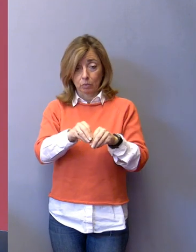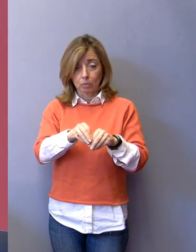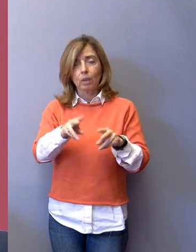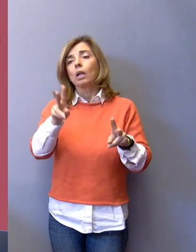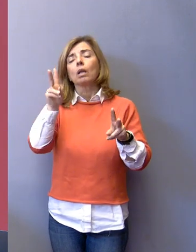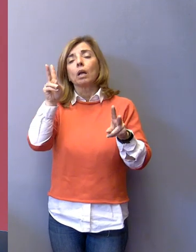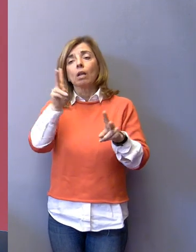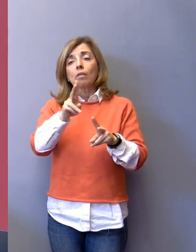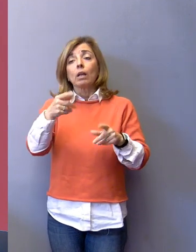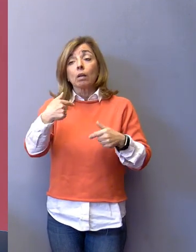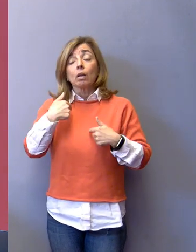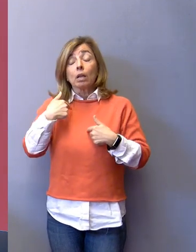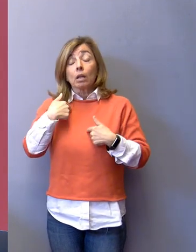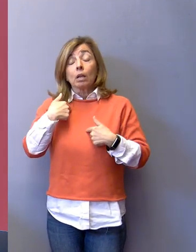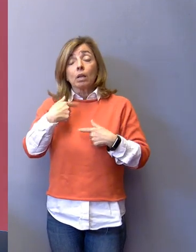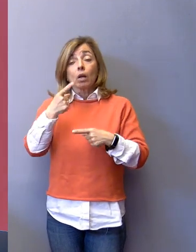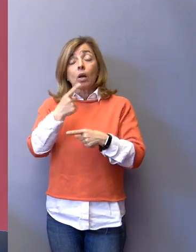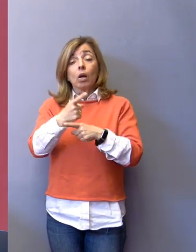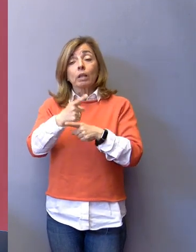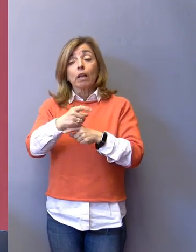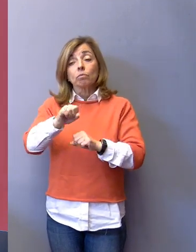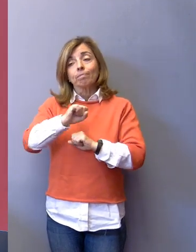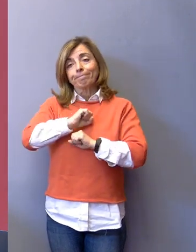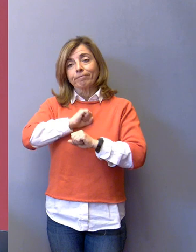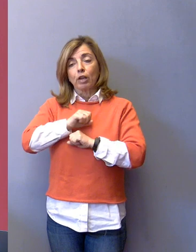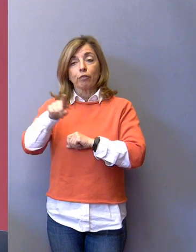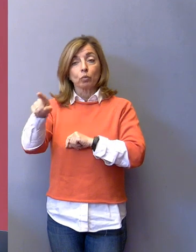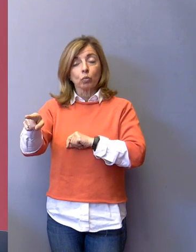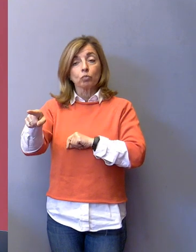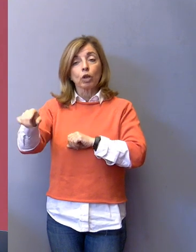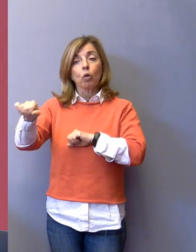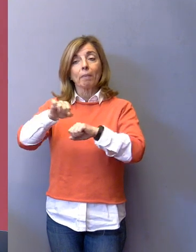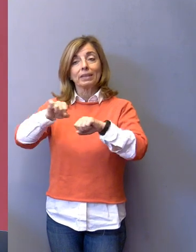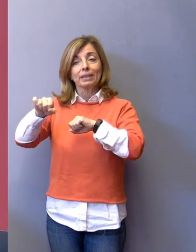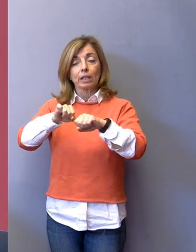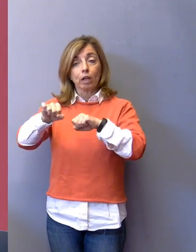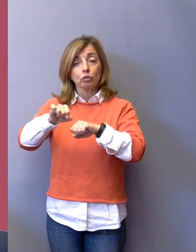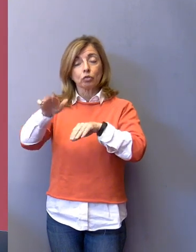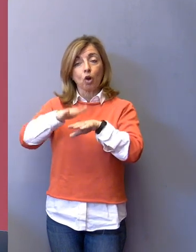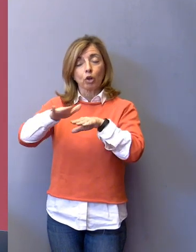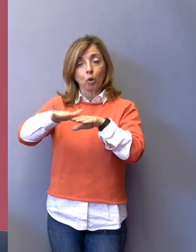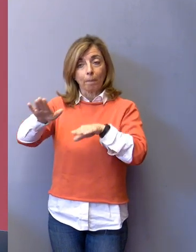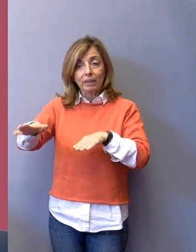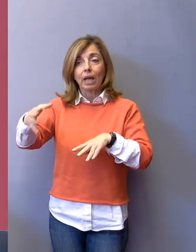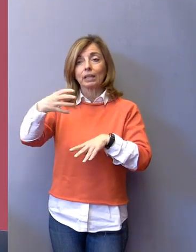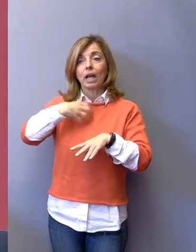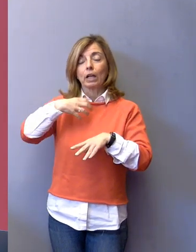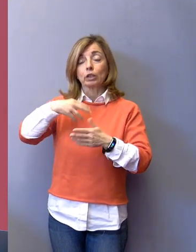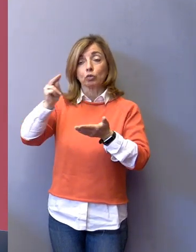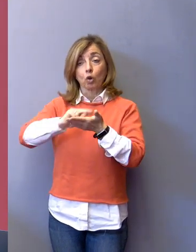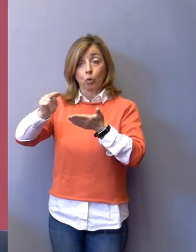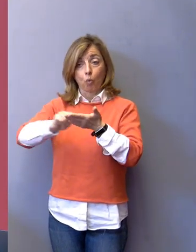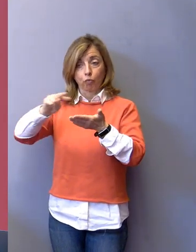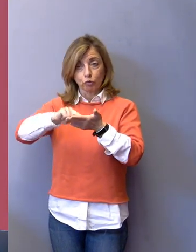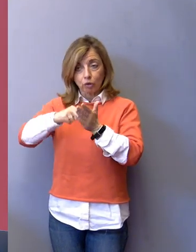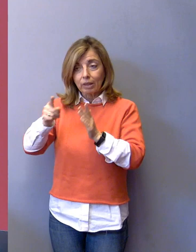rispetto mi devo fidare di quello che la direzione competente dall'assessore agli uffici tecnici hanno fatto e condividendo il significato